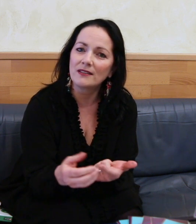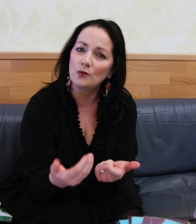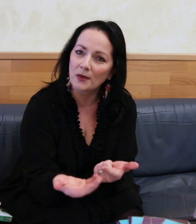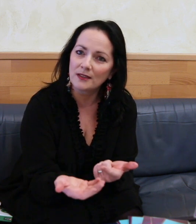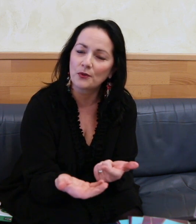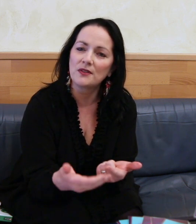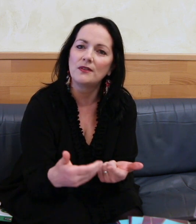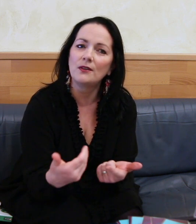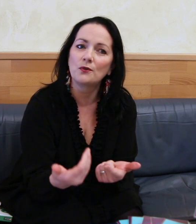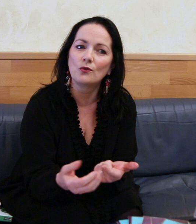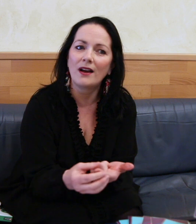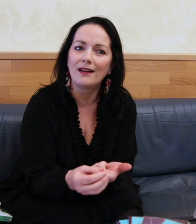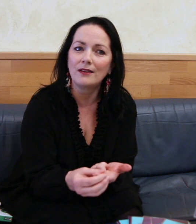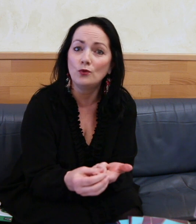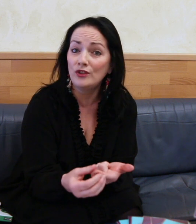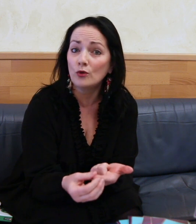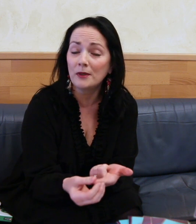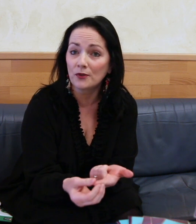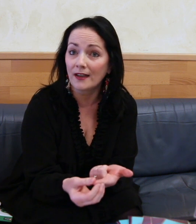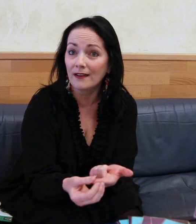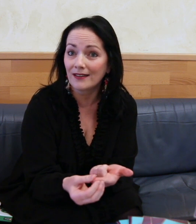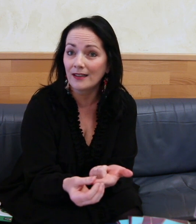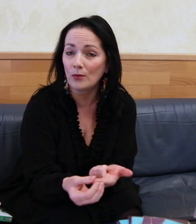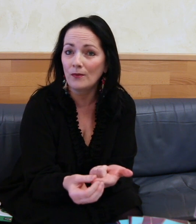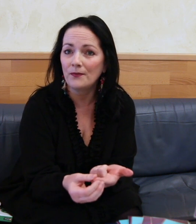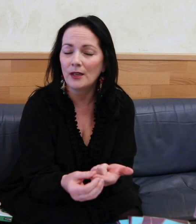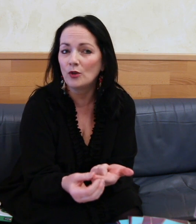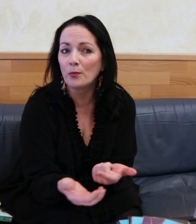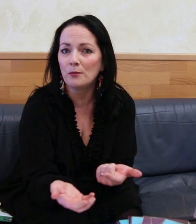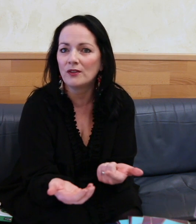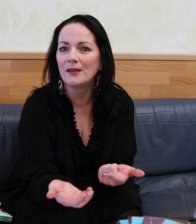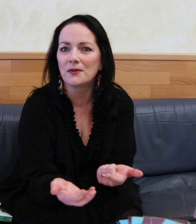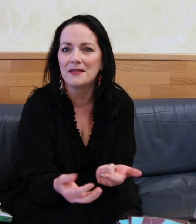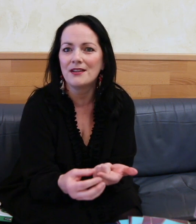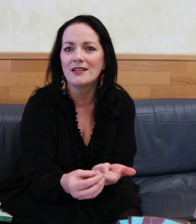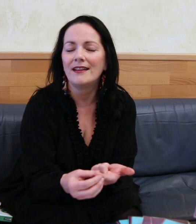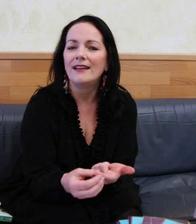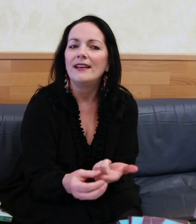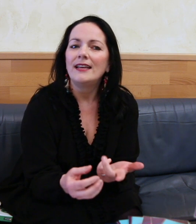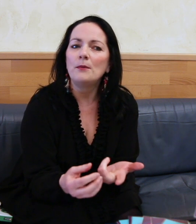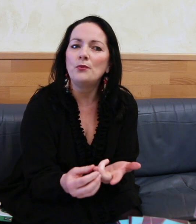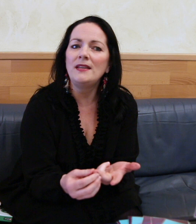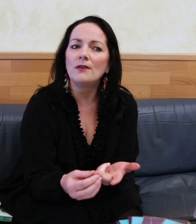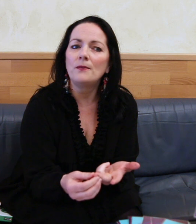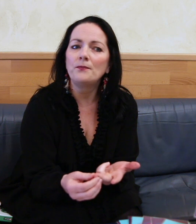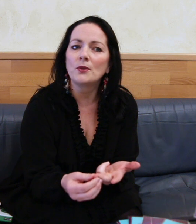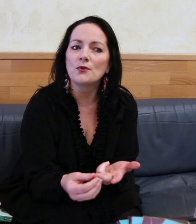d'une pratique professionnelle, que ce soit un outil complémentaire réellement, et non pas une méthode d'apprentissage. Et puis que ce